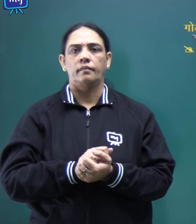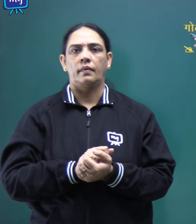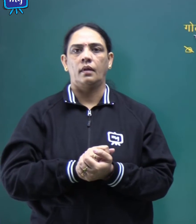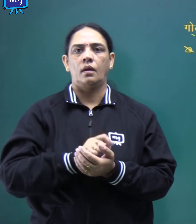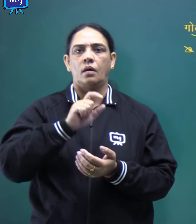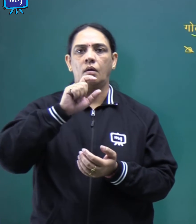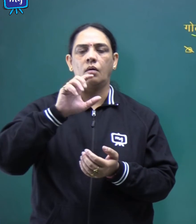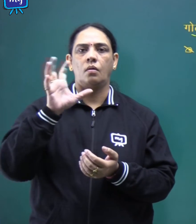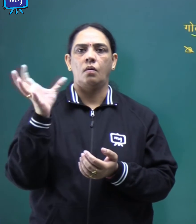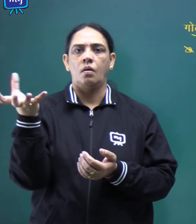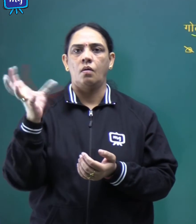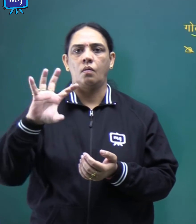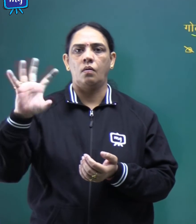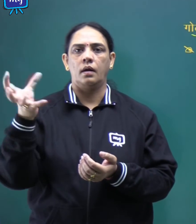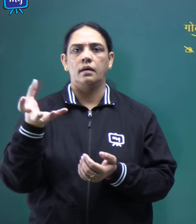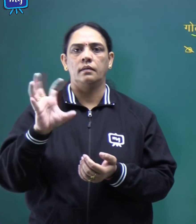गोला,